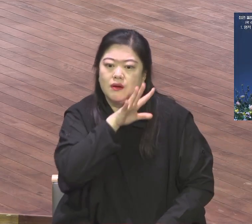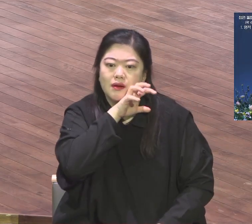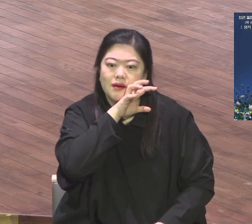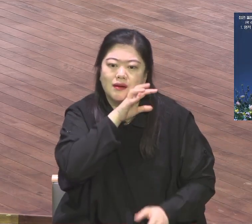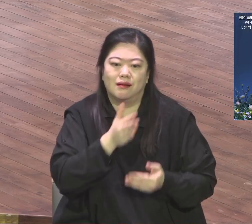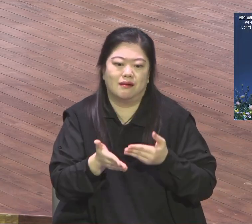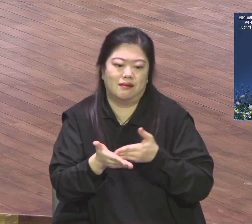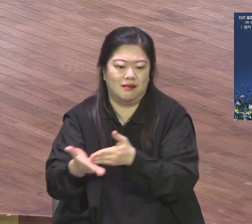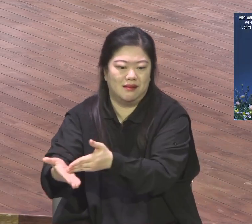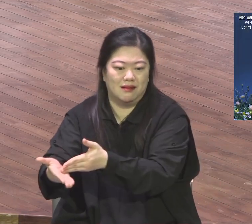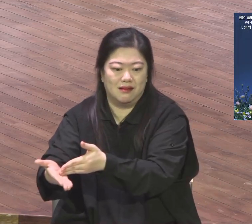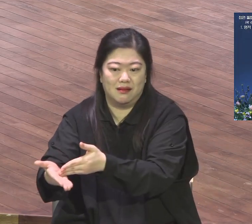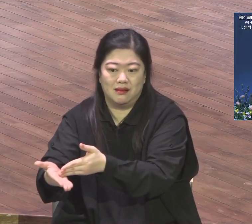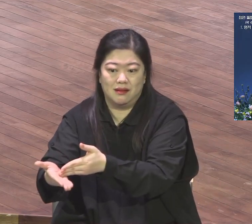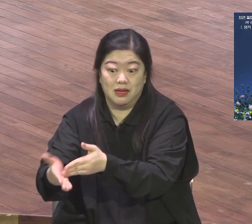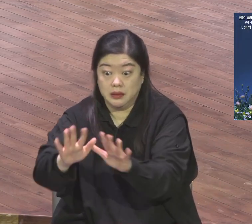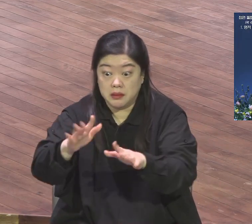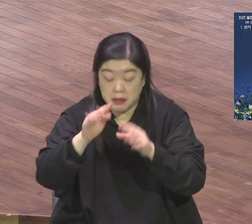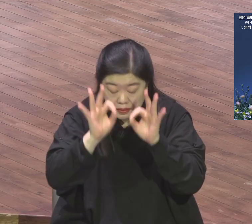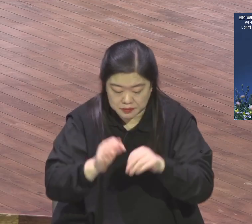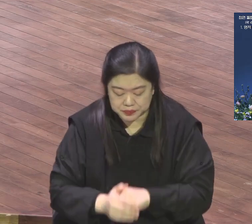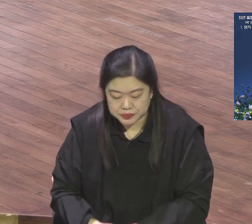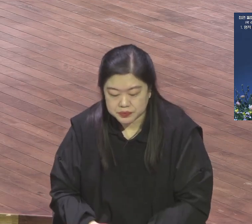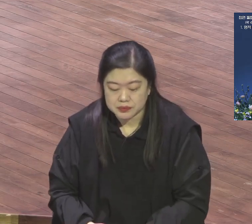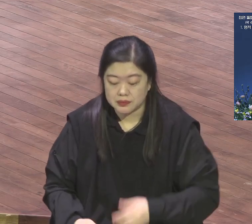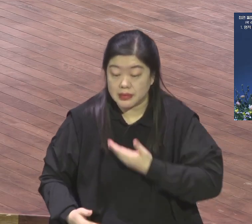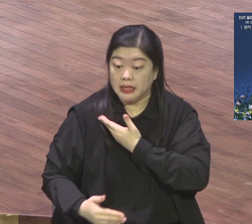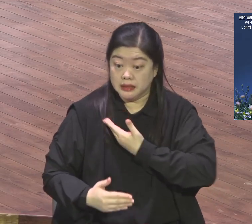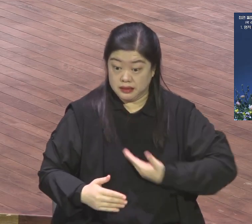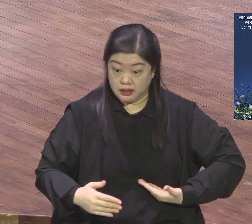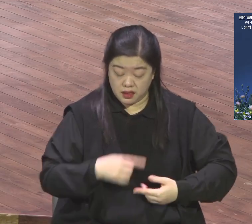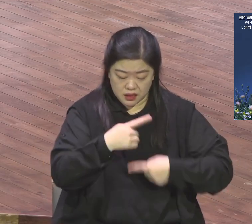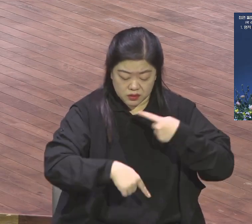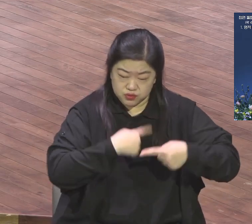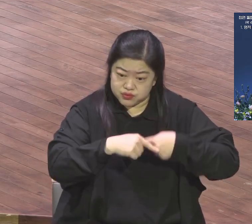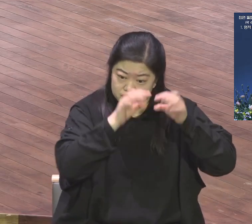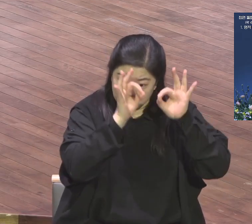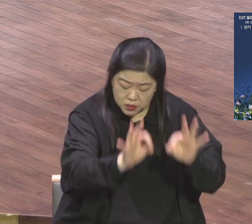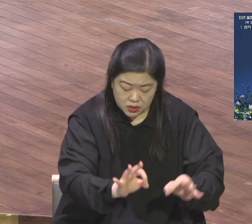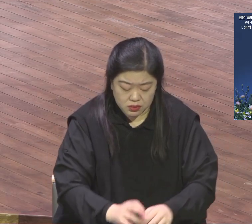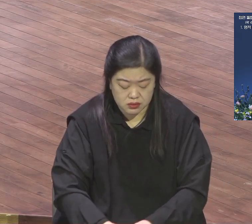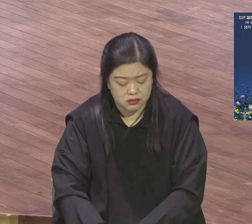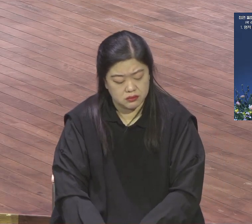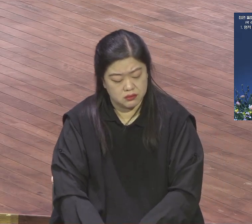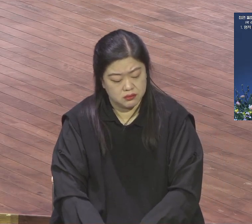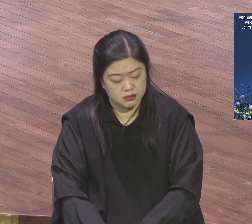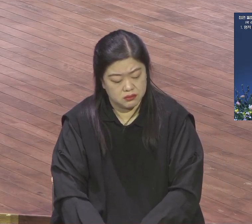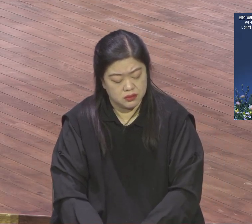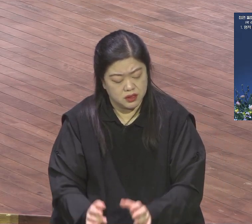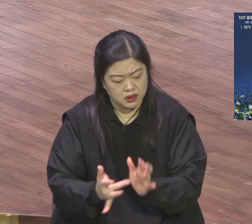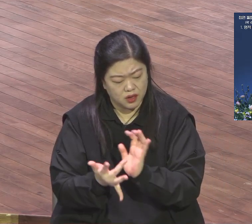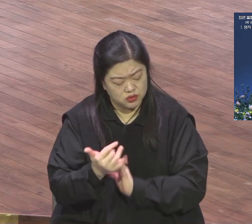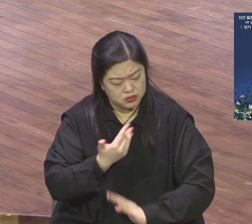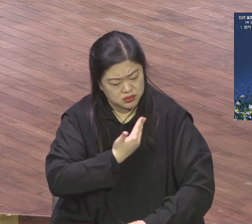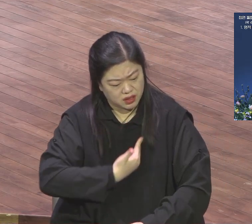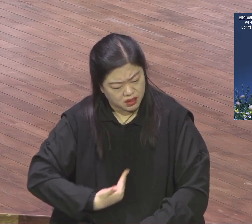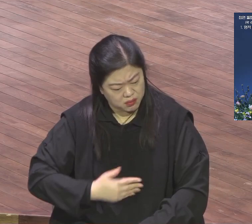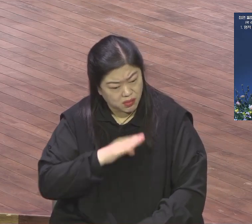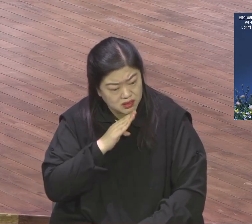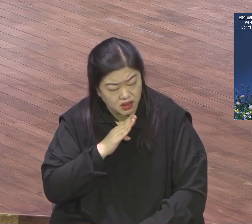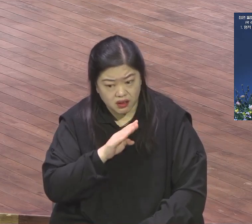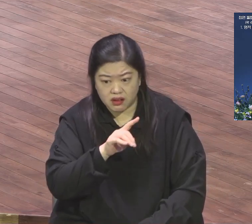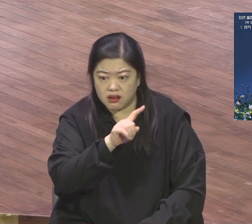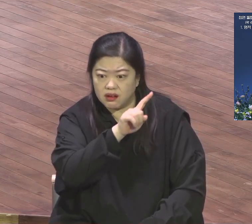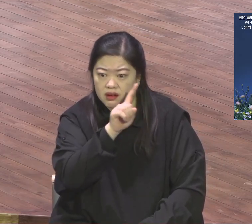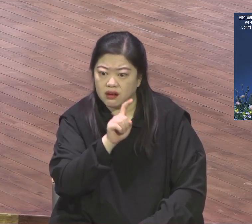자, 지금 제자들이 한 말을 보세요. 자, 이들이 얼마나 예수님을 모르는지 불신앙